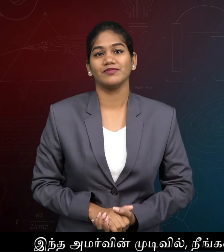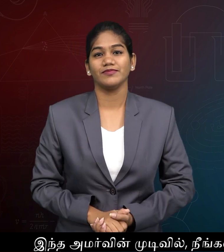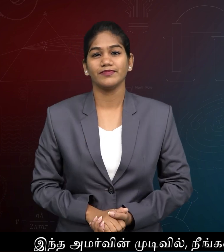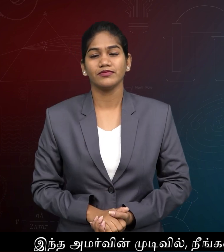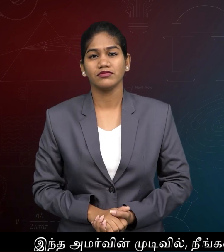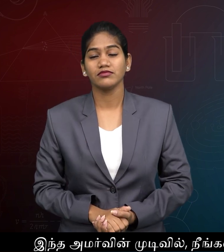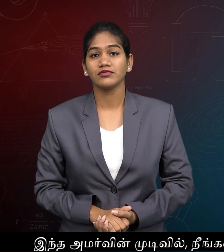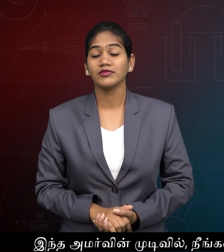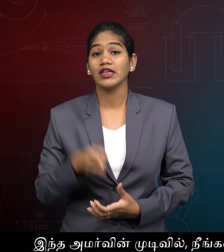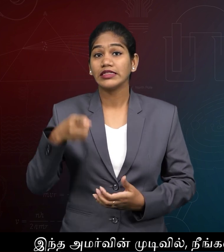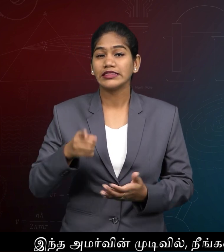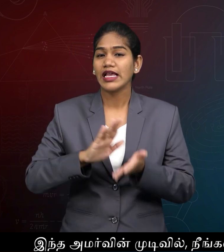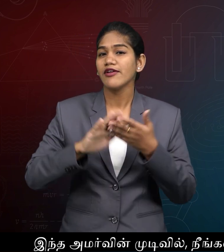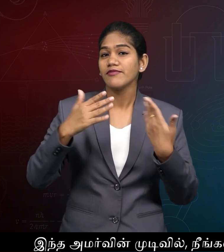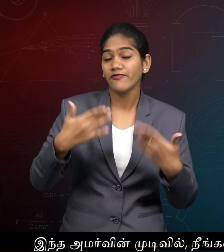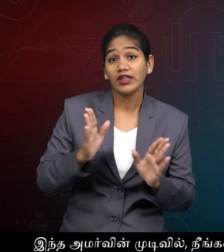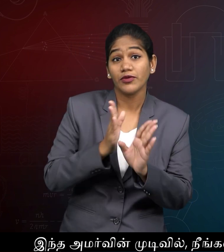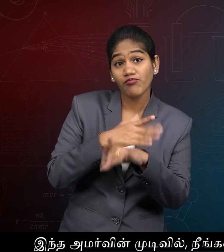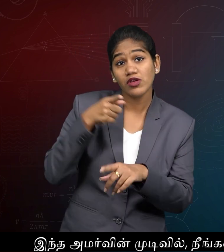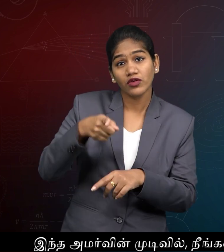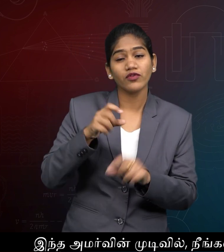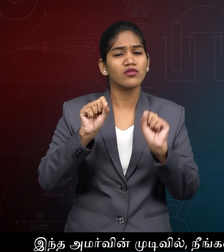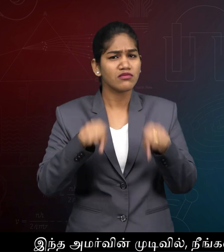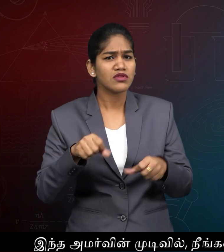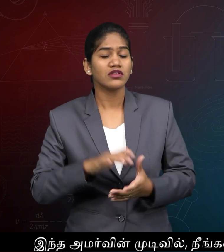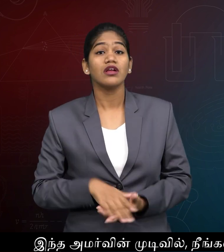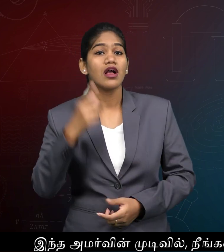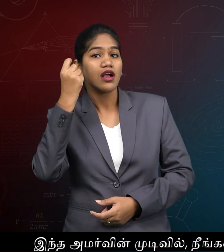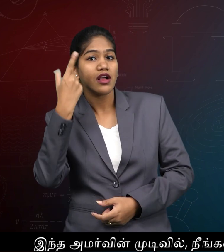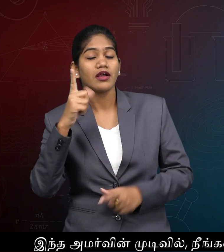இந்த அமர்வின் முடிவில் நீங்கள் இதை பற்றி புரிந்து கொள்ள முடியும்.